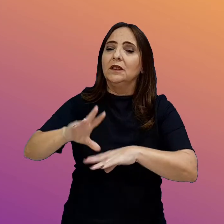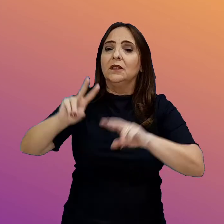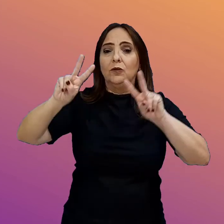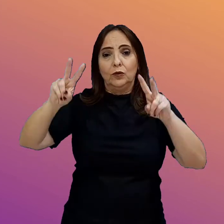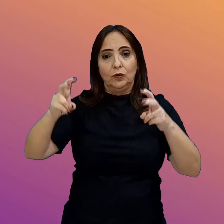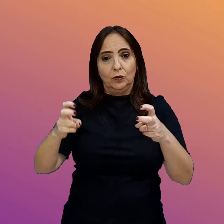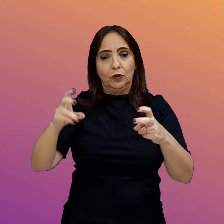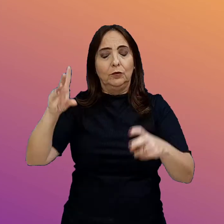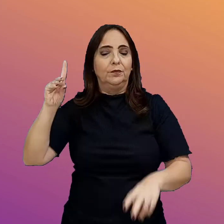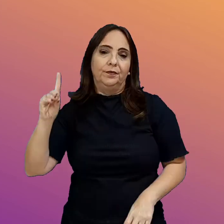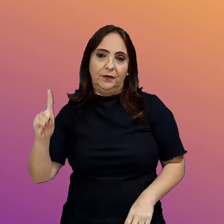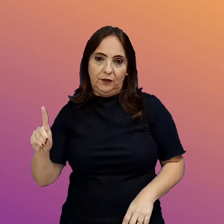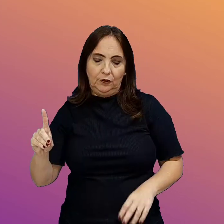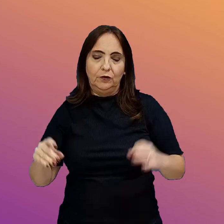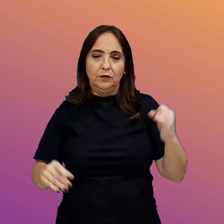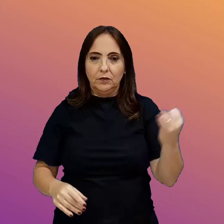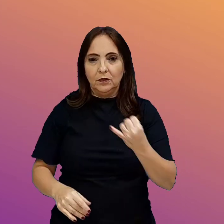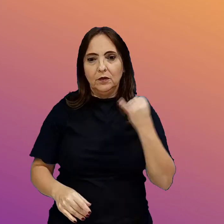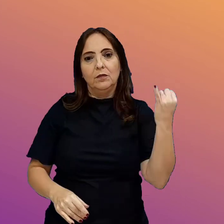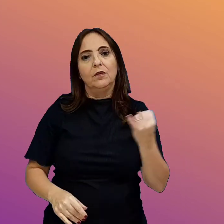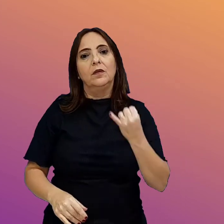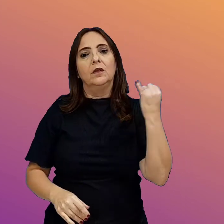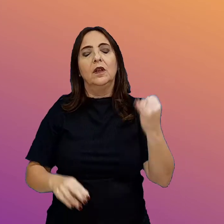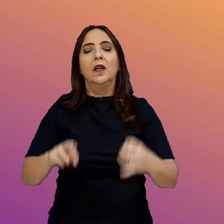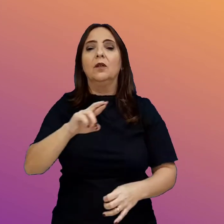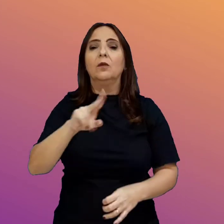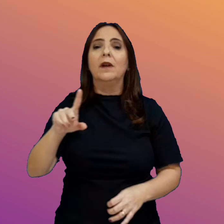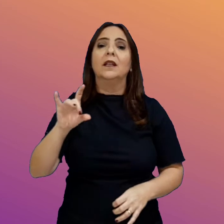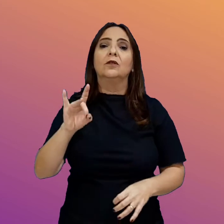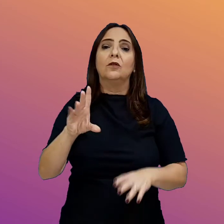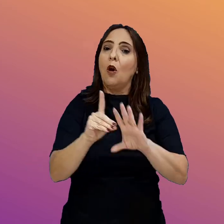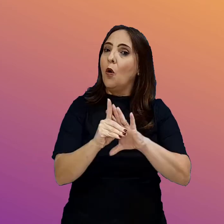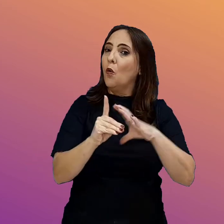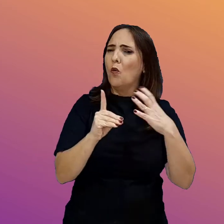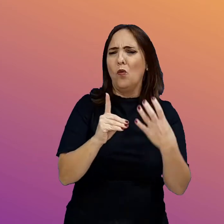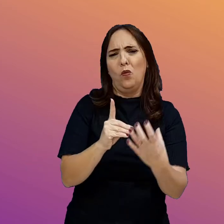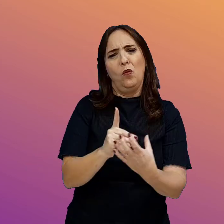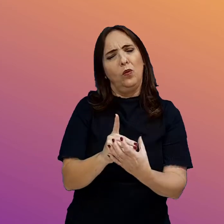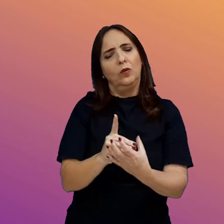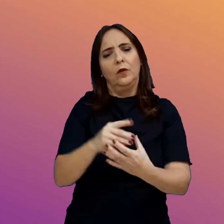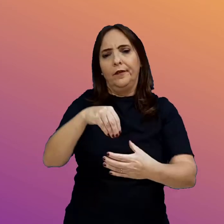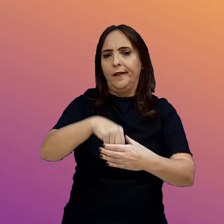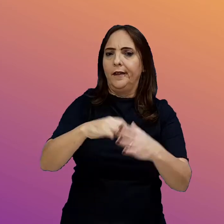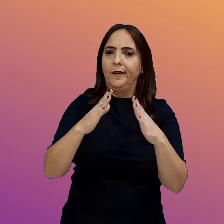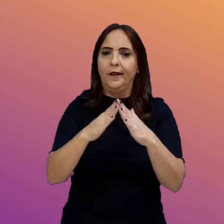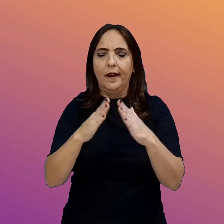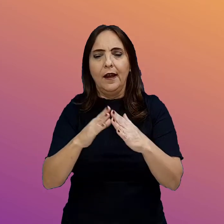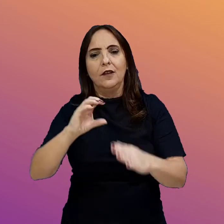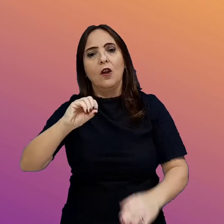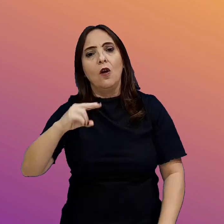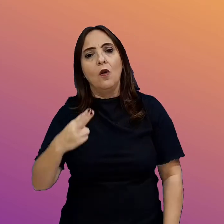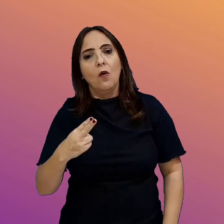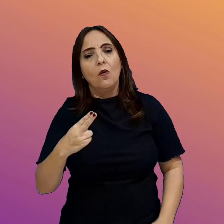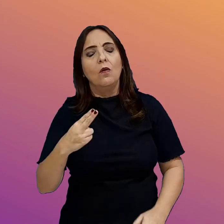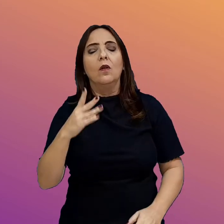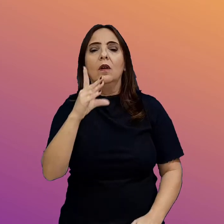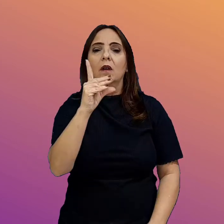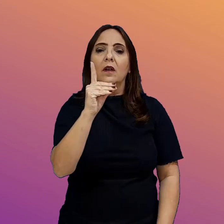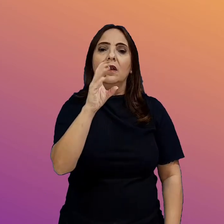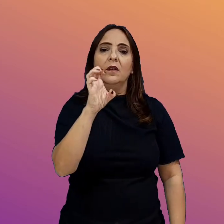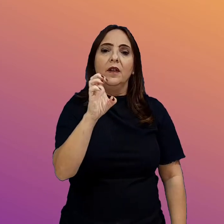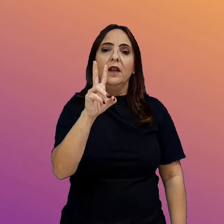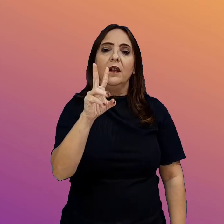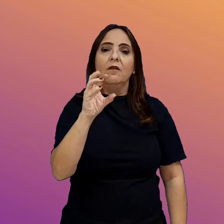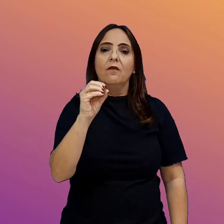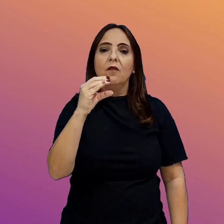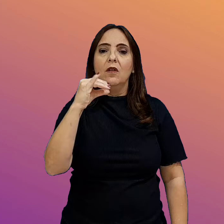né? Então, não somente um culto doméstico, não somente um devocional, mas a